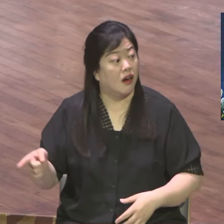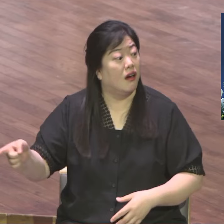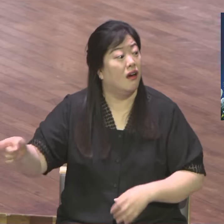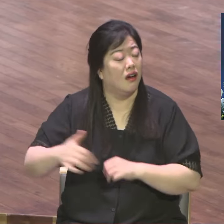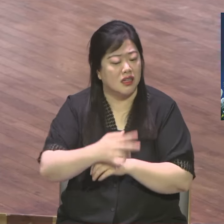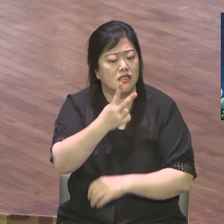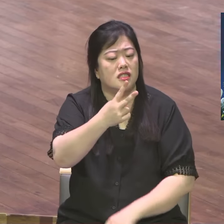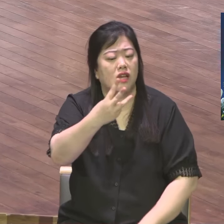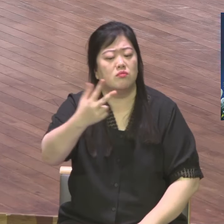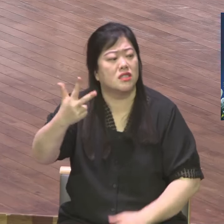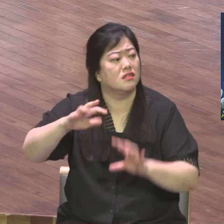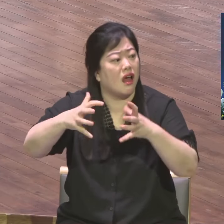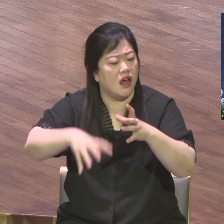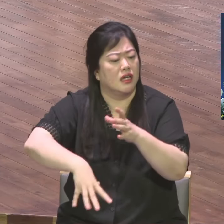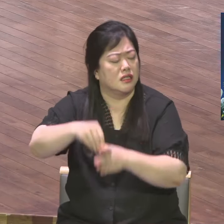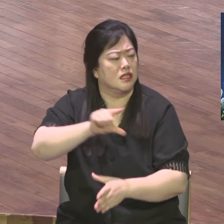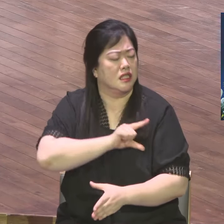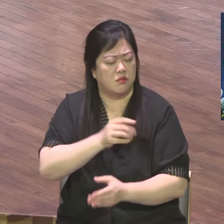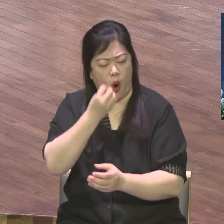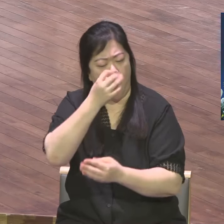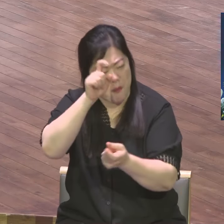왔다.